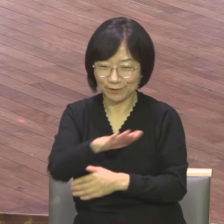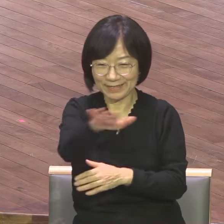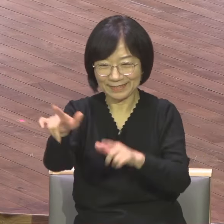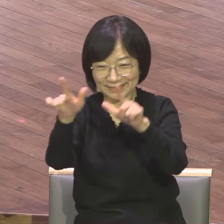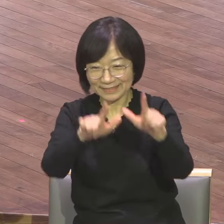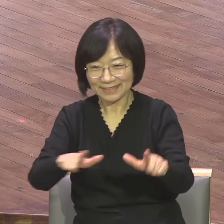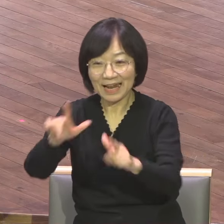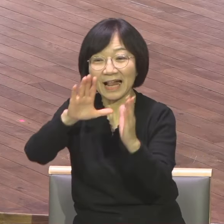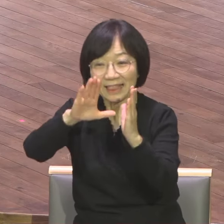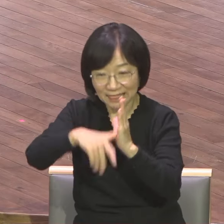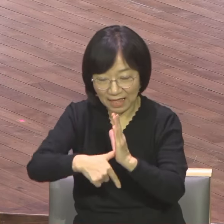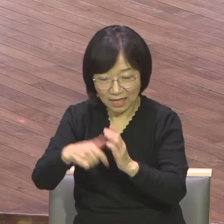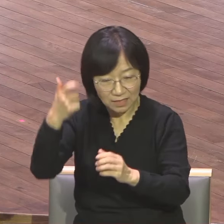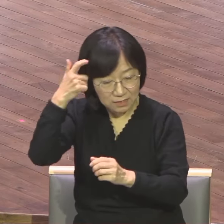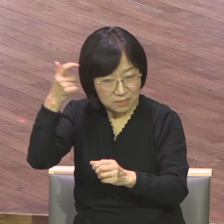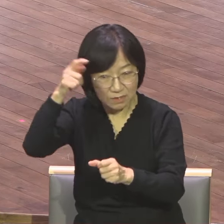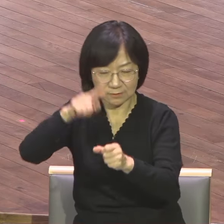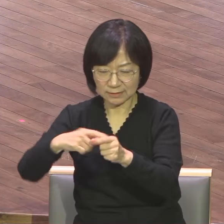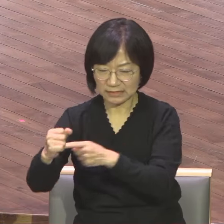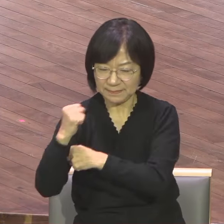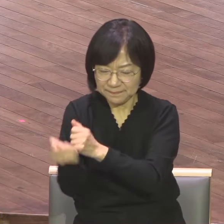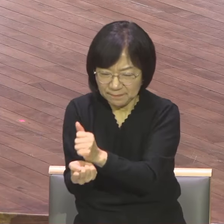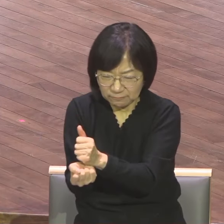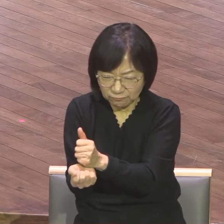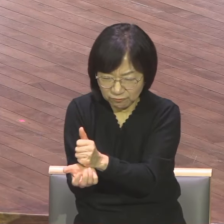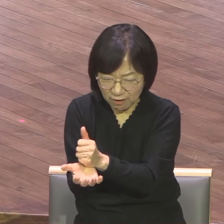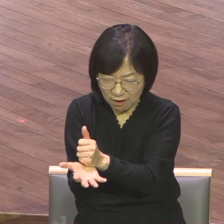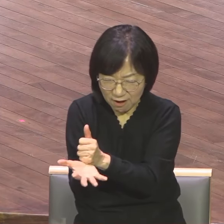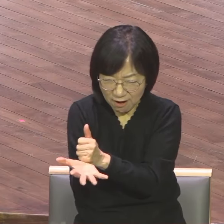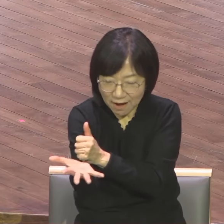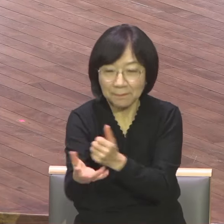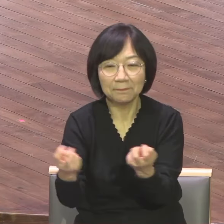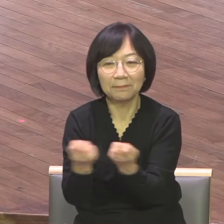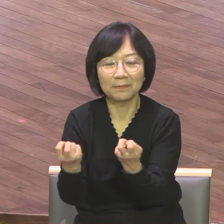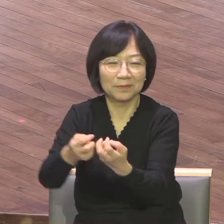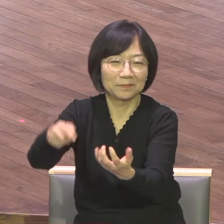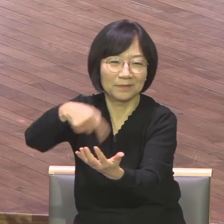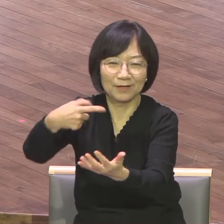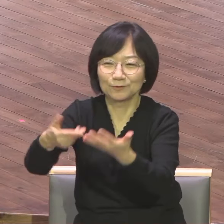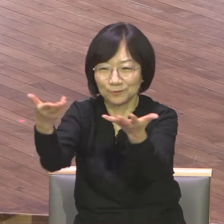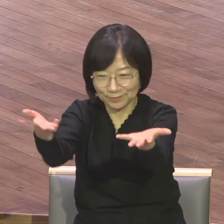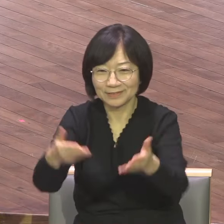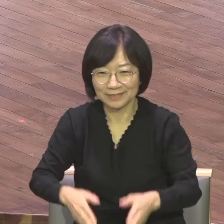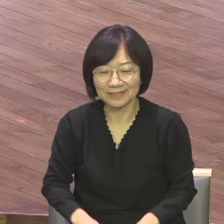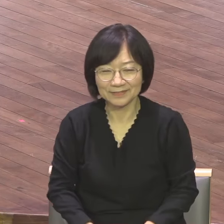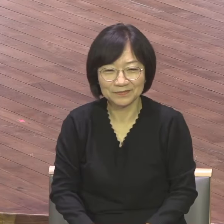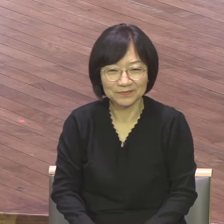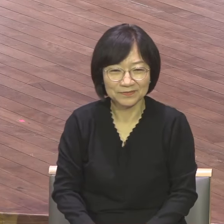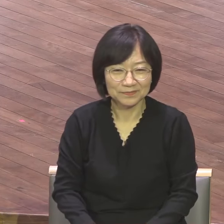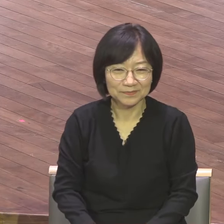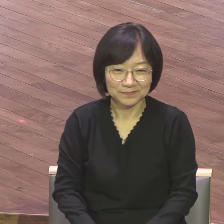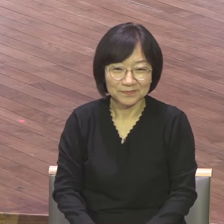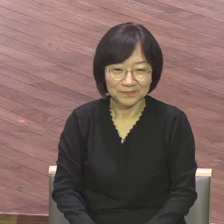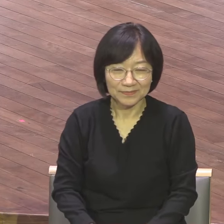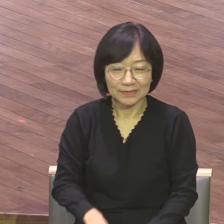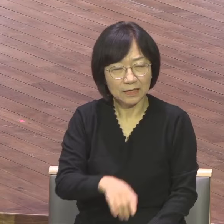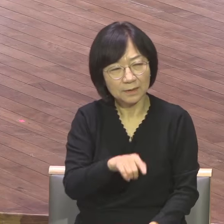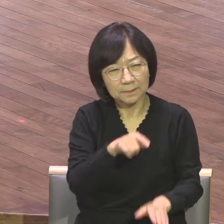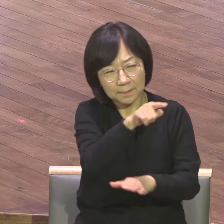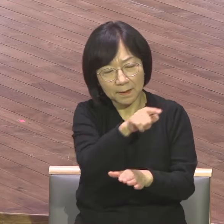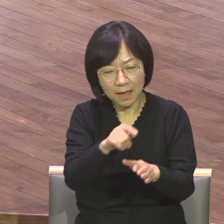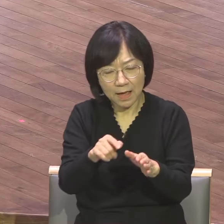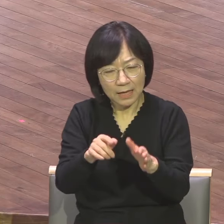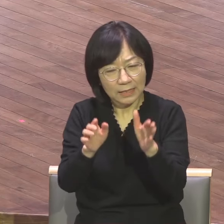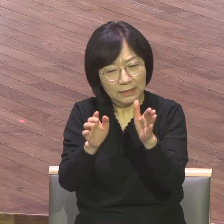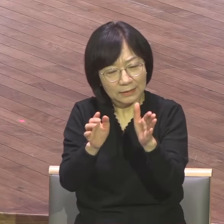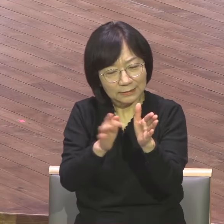삶의 현장에서 영적 영향력을 입히는지에 대해서 가르쳐 주고 있어요. 사실 많은 기독교인들이요, 하나님의 놀라운